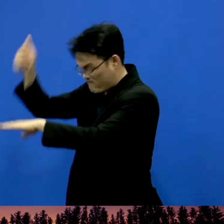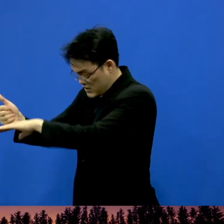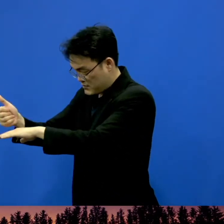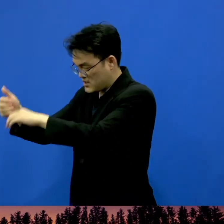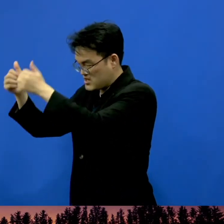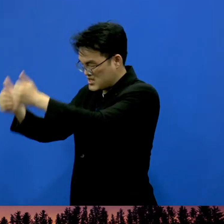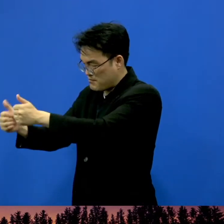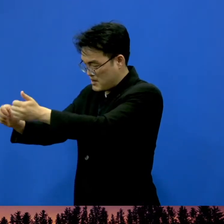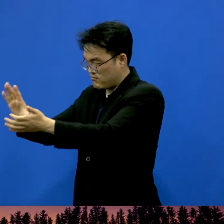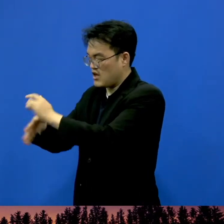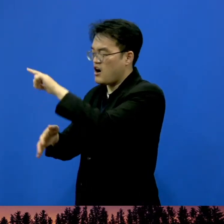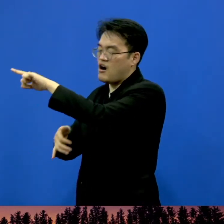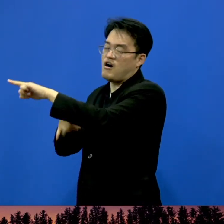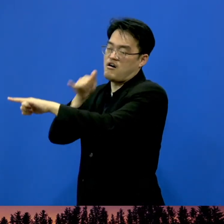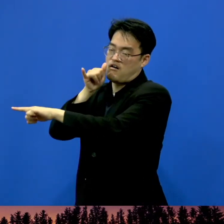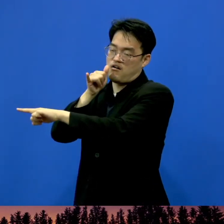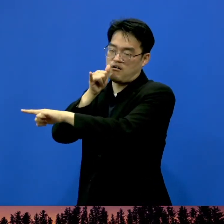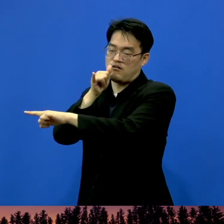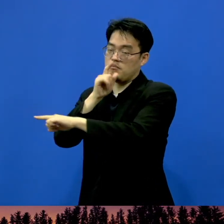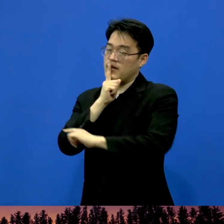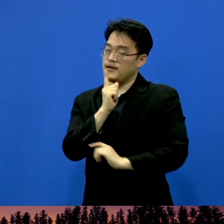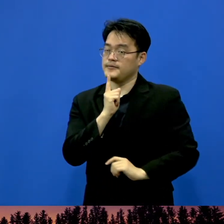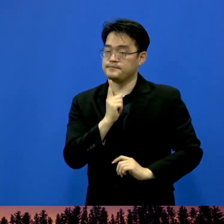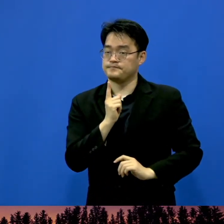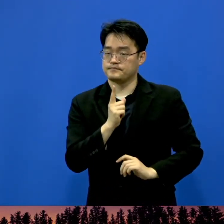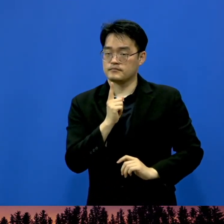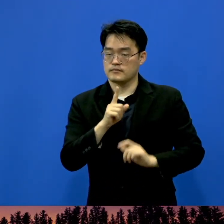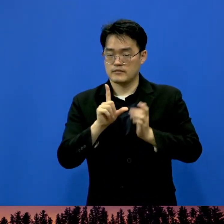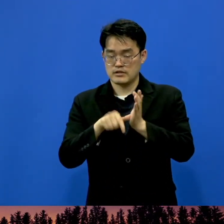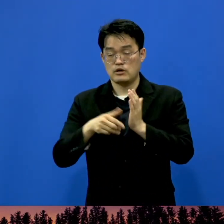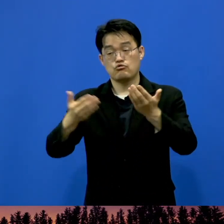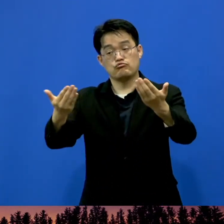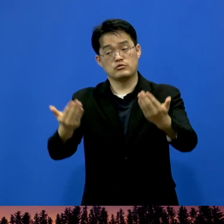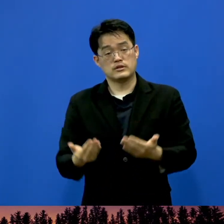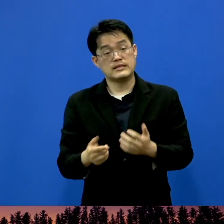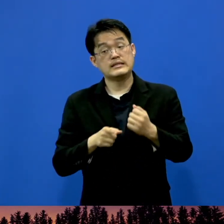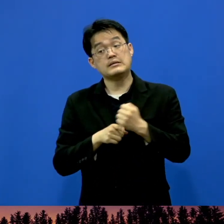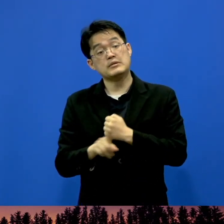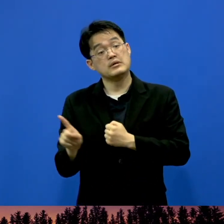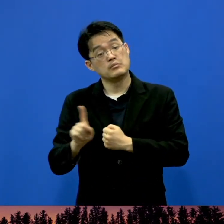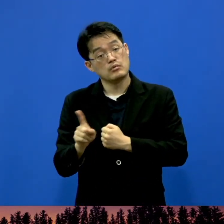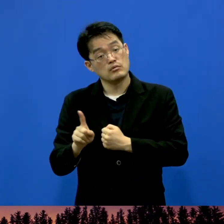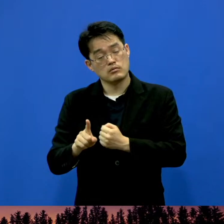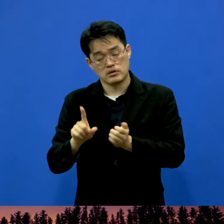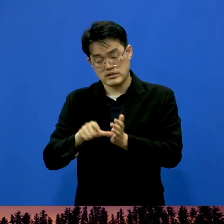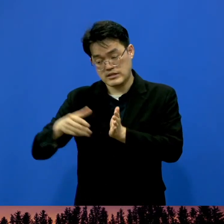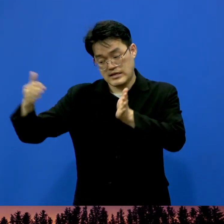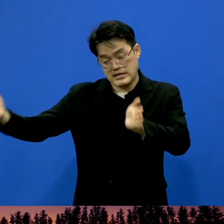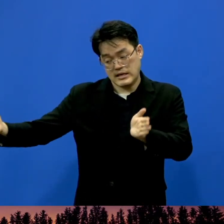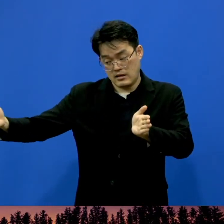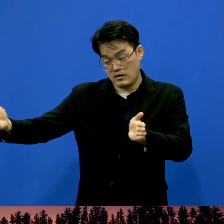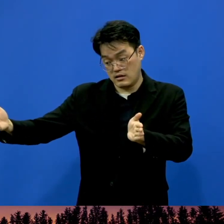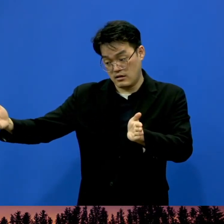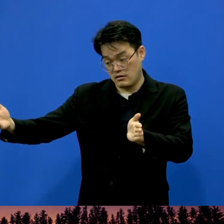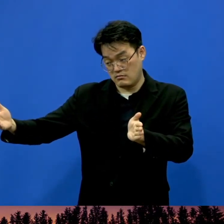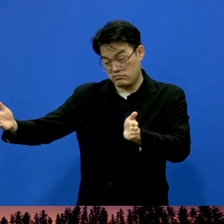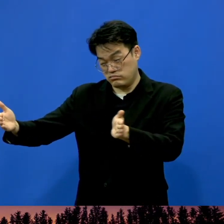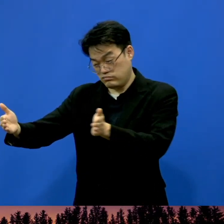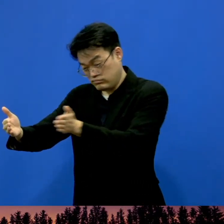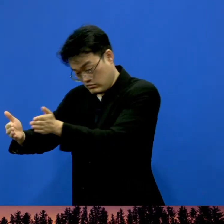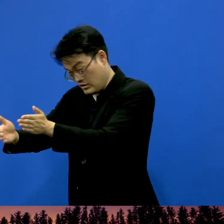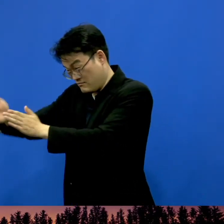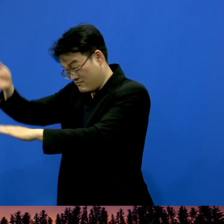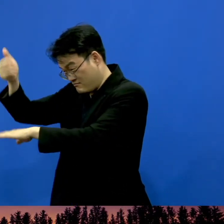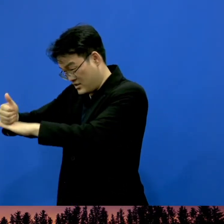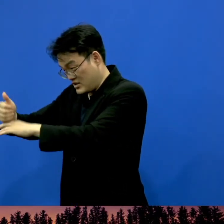나는 순간이 오기 때문에 심판이 있는 거예요. 시간이 주어졌다는 말은 그 시간 안에 심판이 의미가 다 부어져 있는 것입니다.